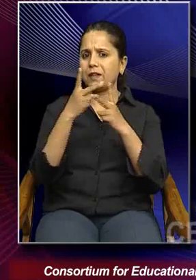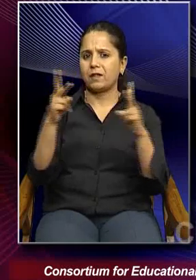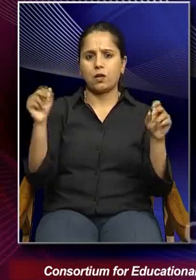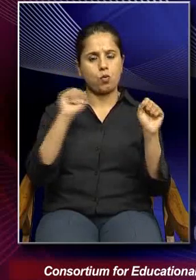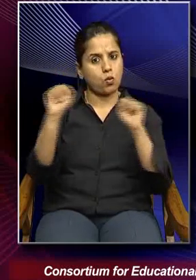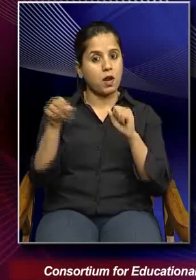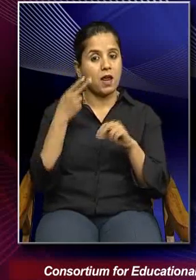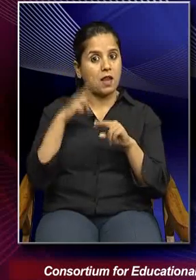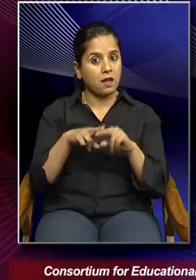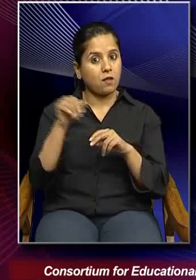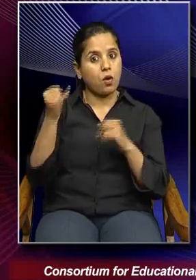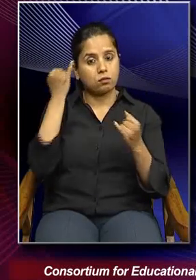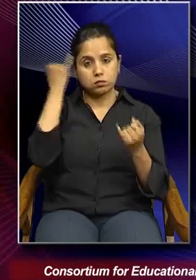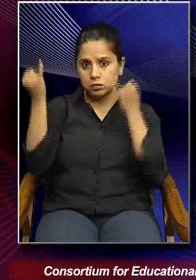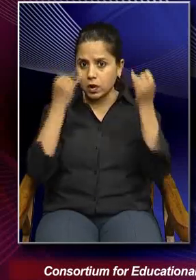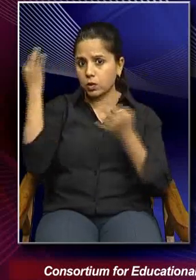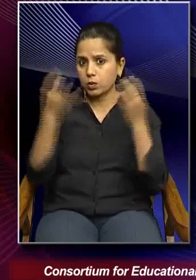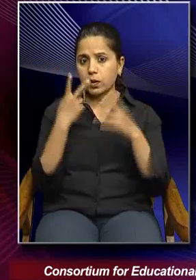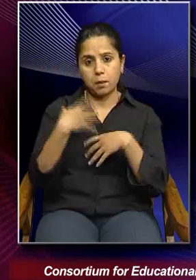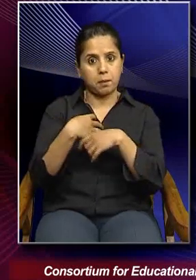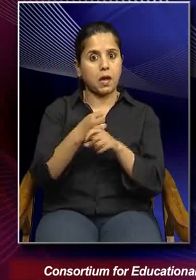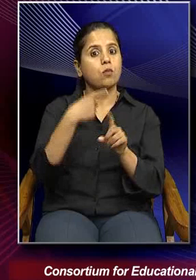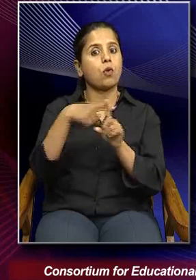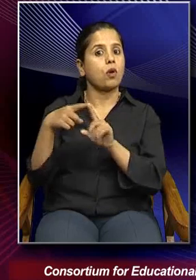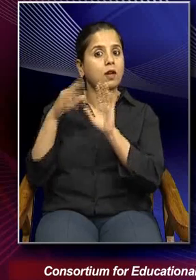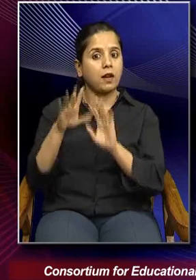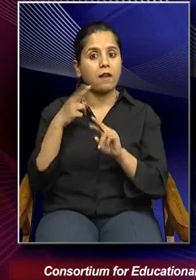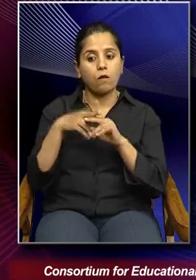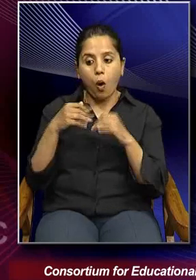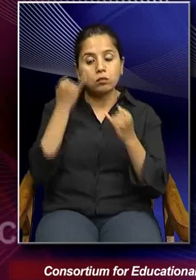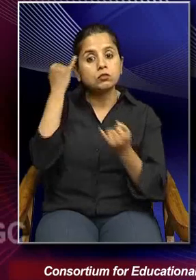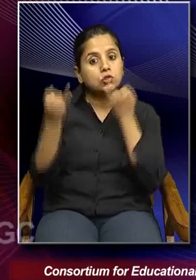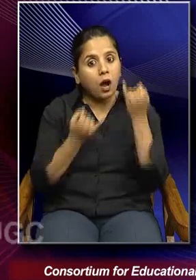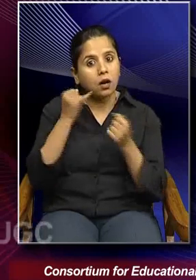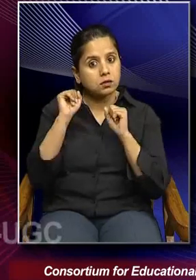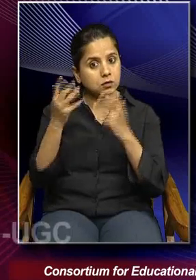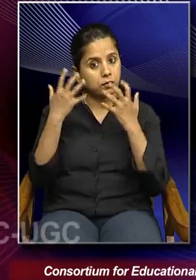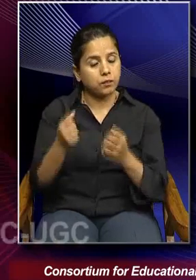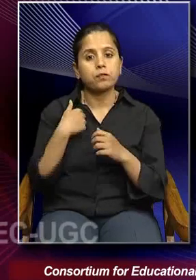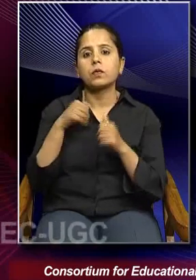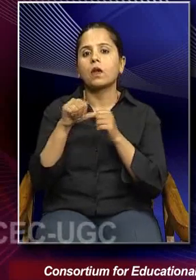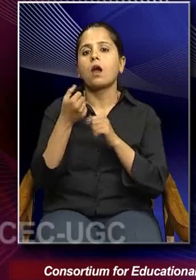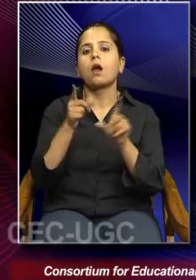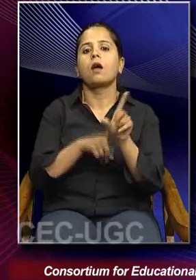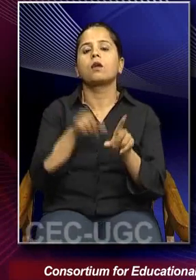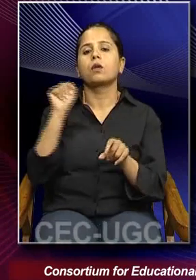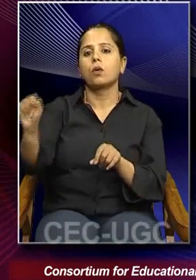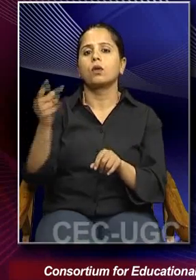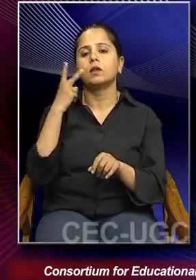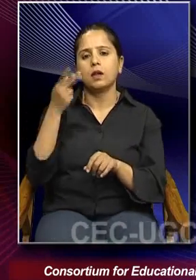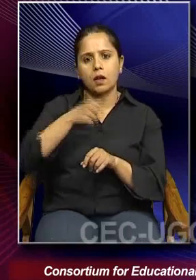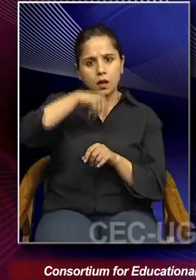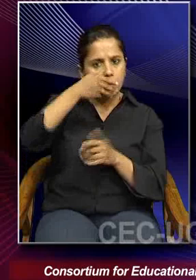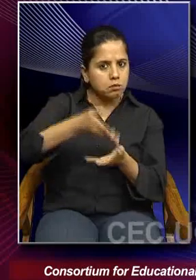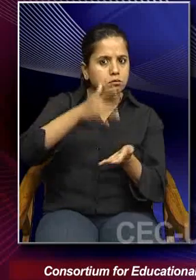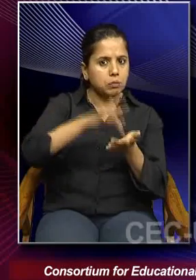स्थान की सर्जनात्मक प्रेरणा को खोजना हो तो हम आगे की देश विदेश